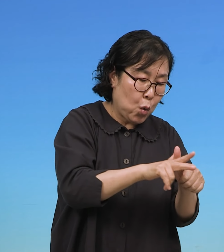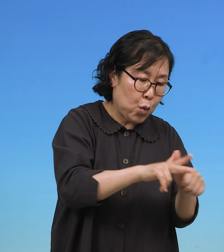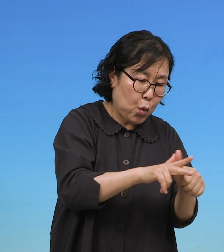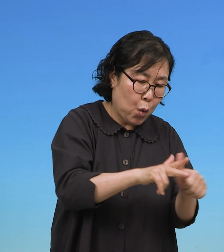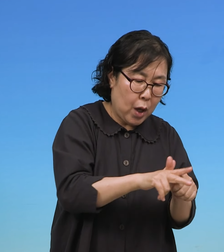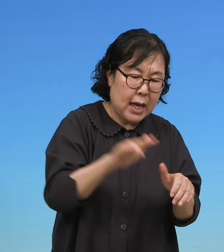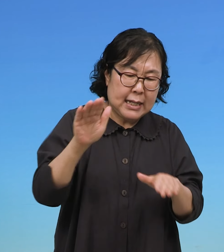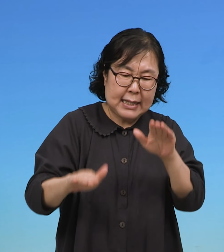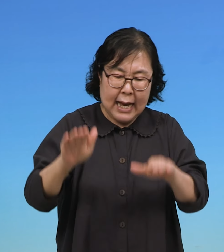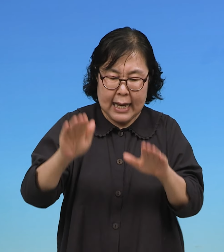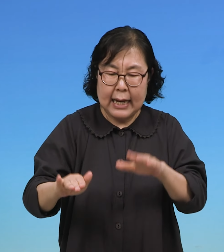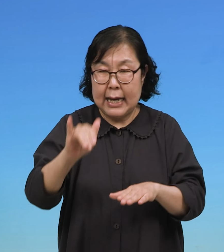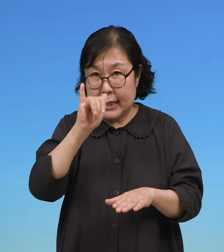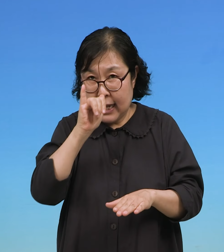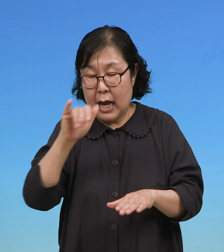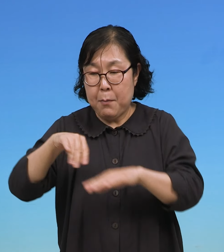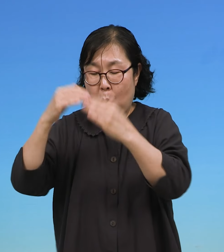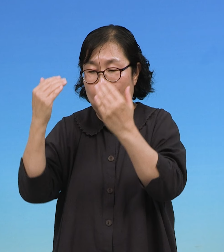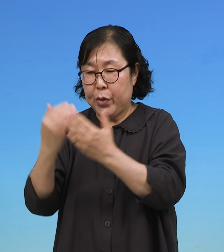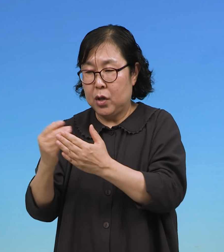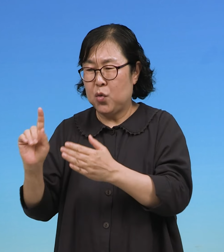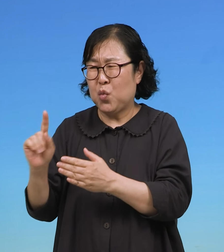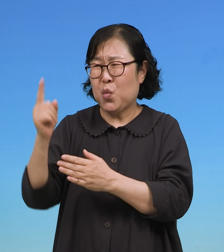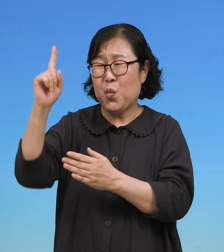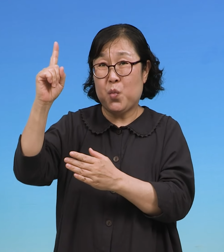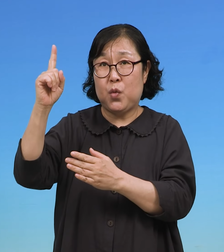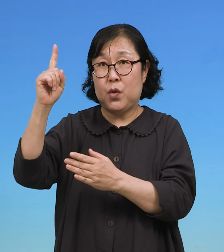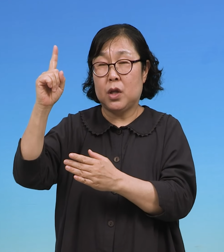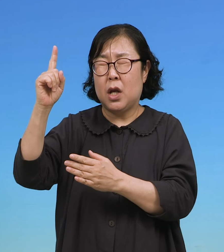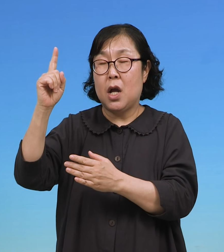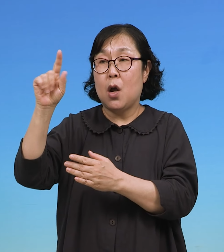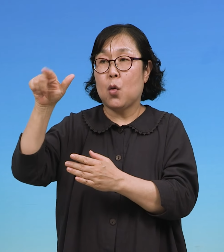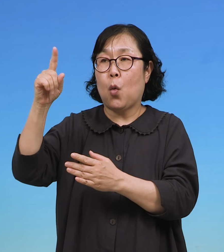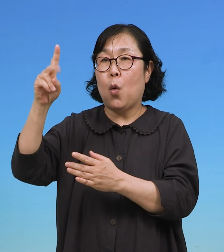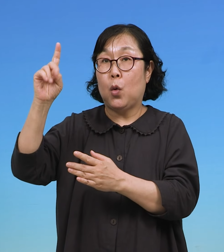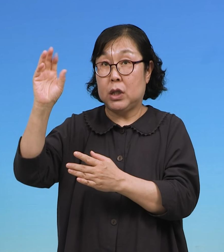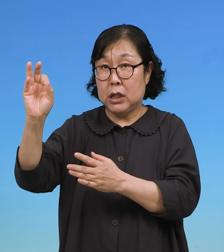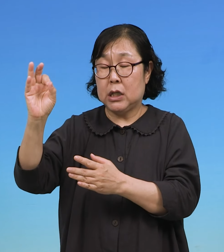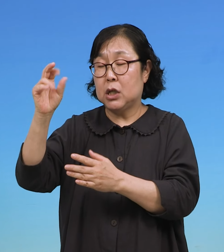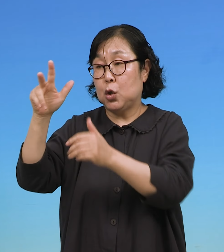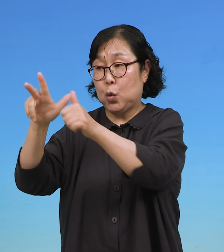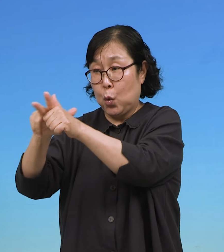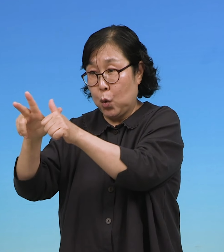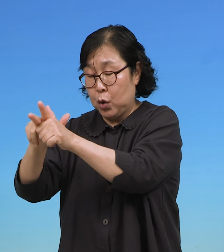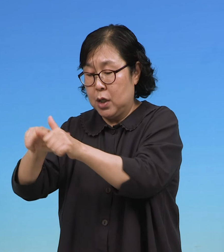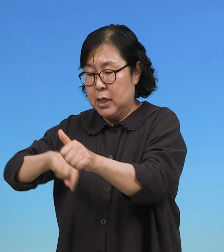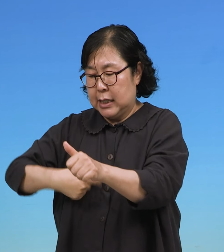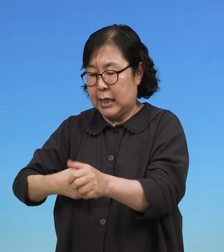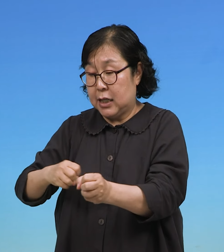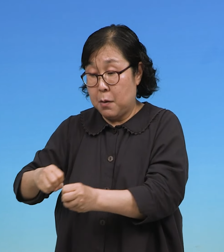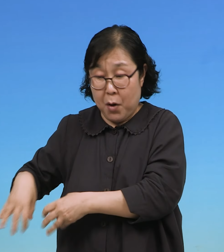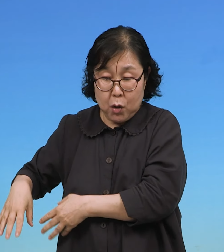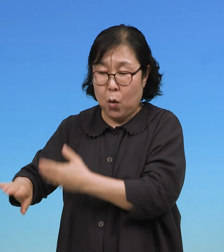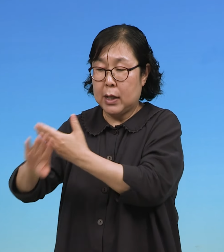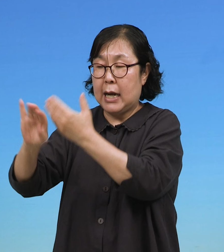모든 고등 종교는 그 지향하는 바가 자기를 버리고 남을 위하는 데 있다는